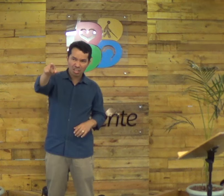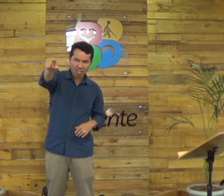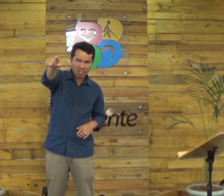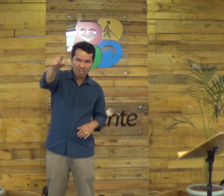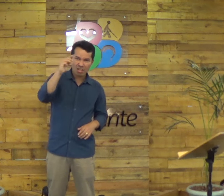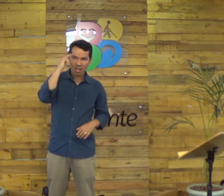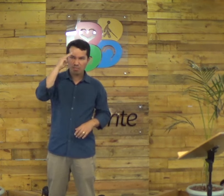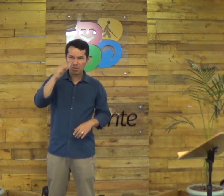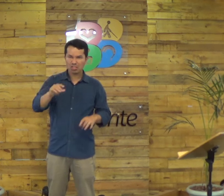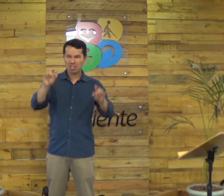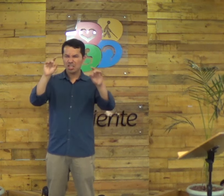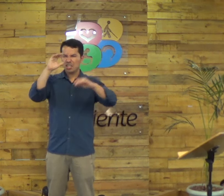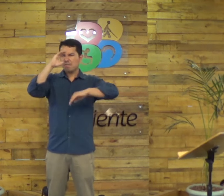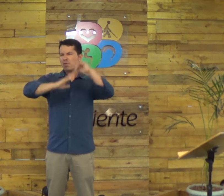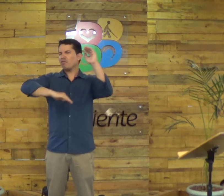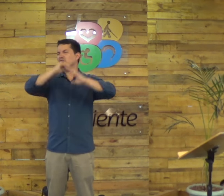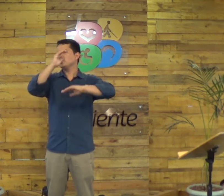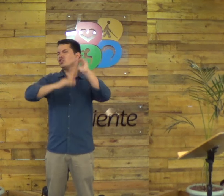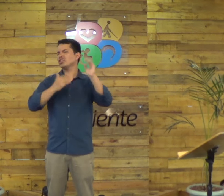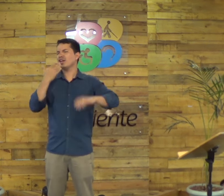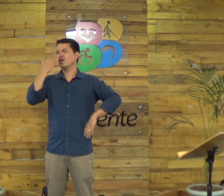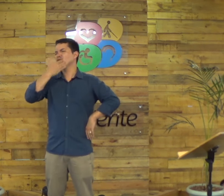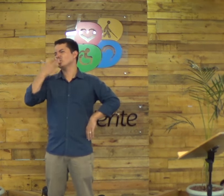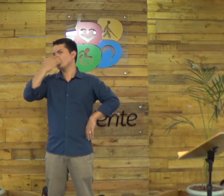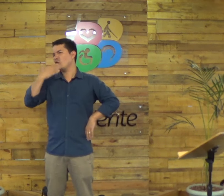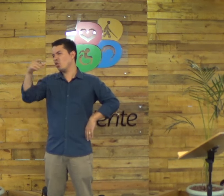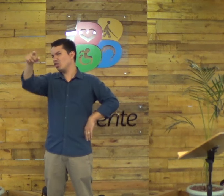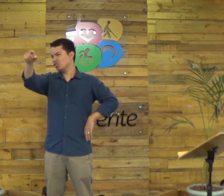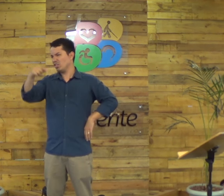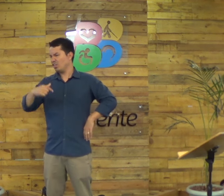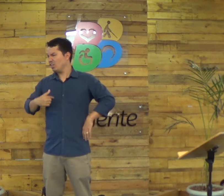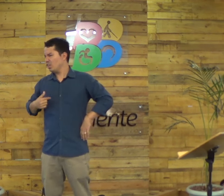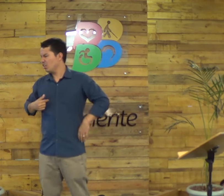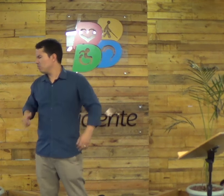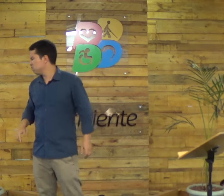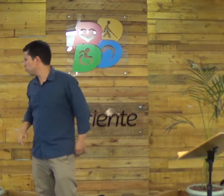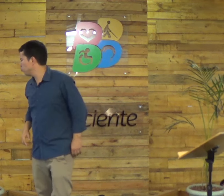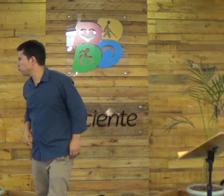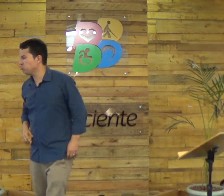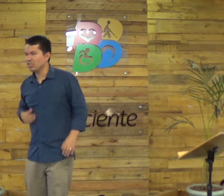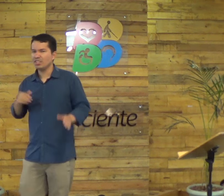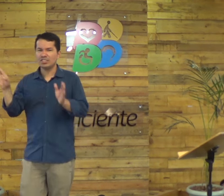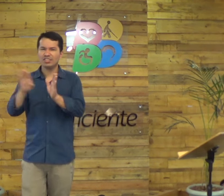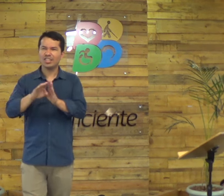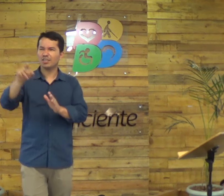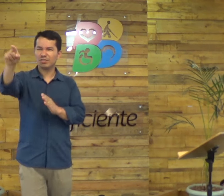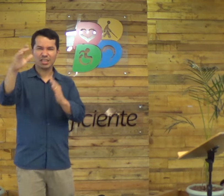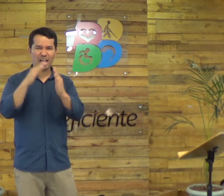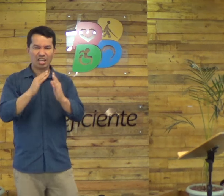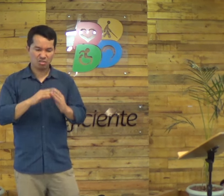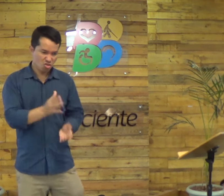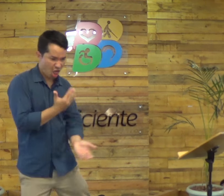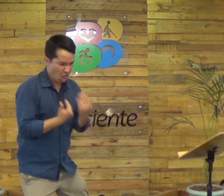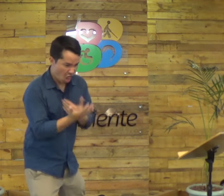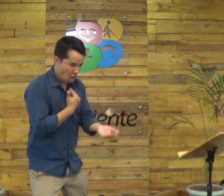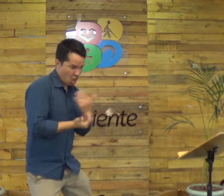veja a Mônica, a Mônica, a Mônica é profissional, as amas e doces, essas coisas, meu Deus, aí a tem a casa dela,